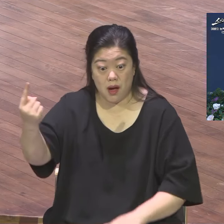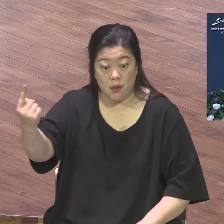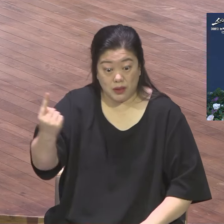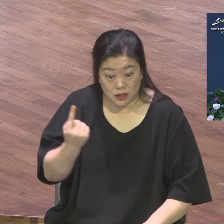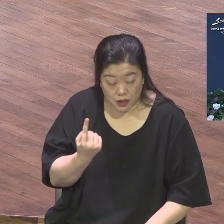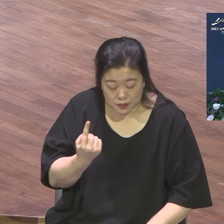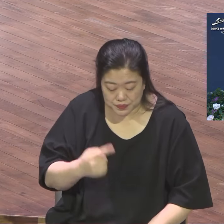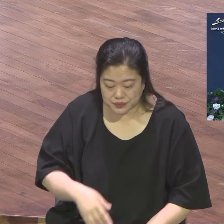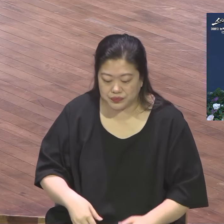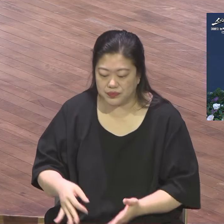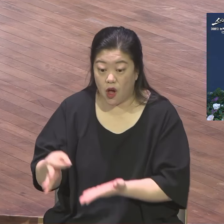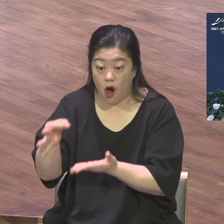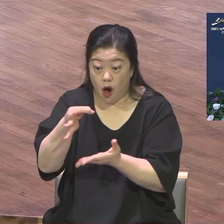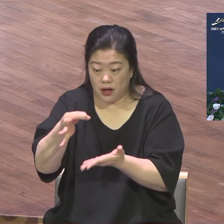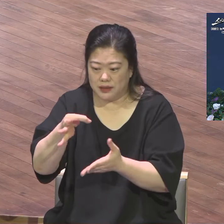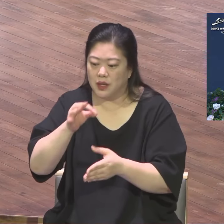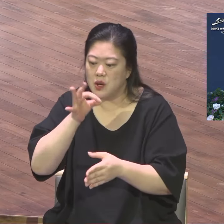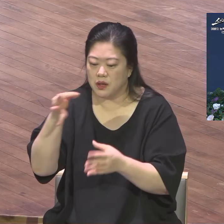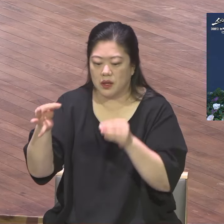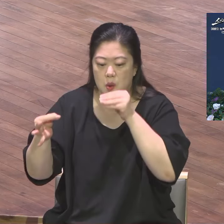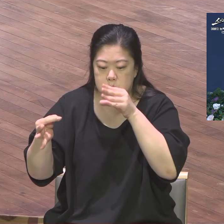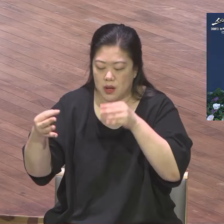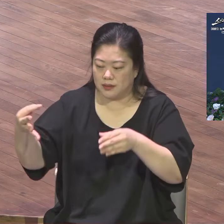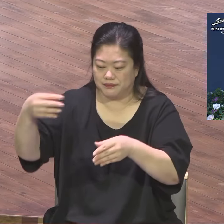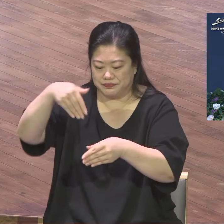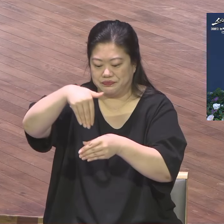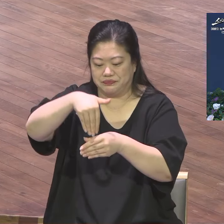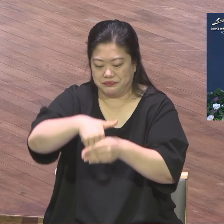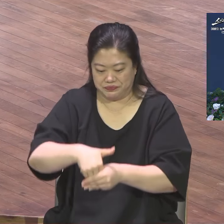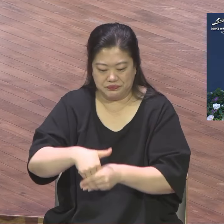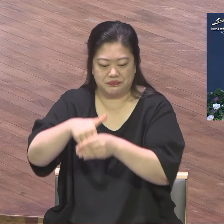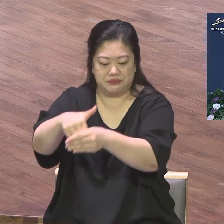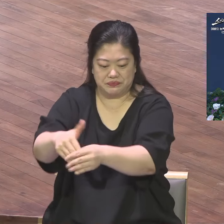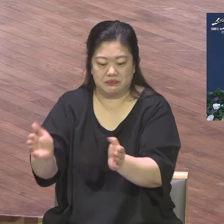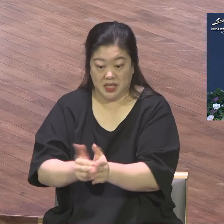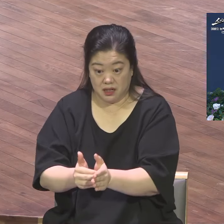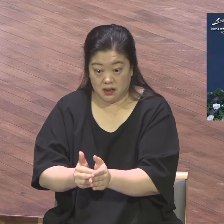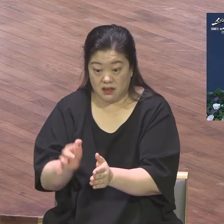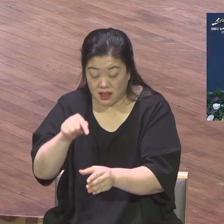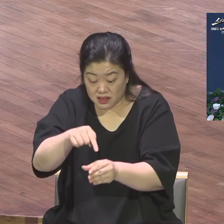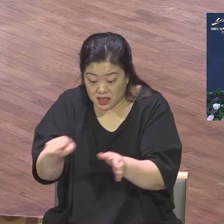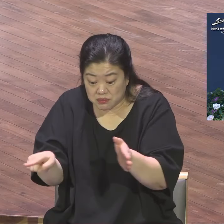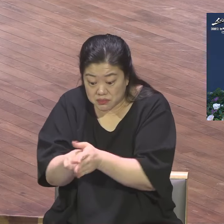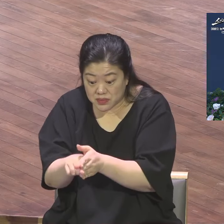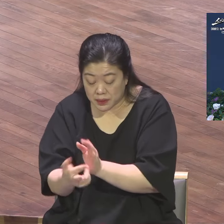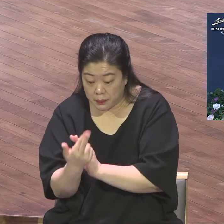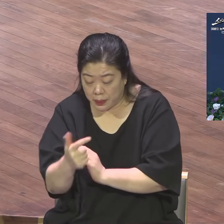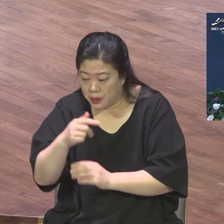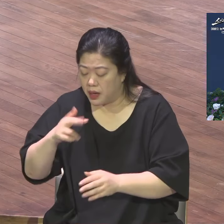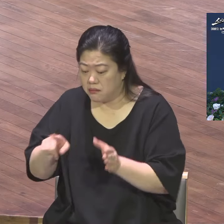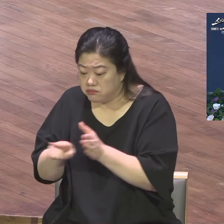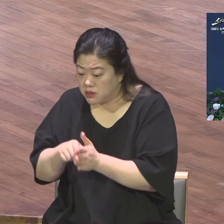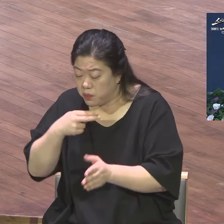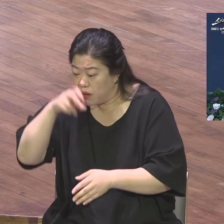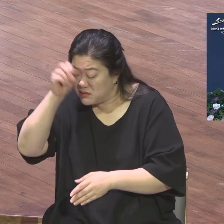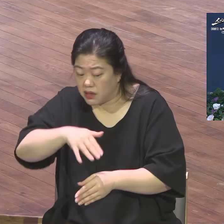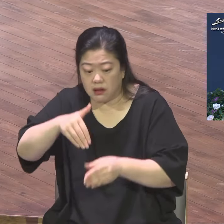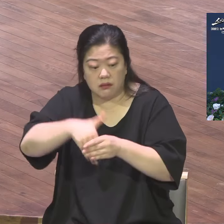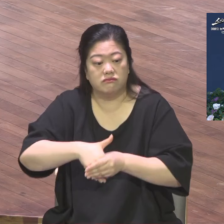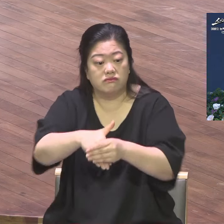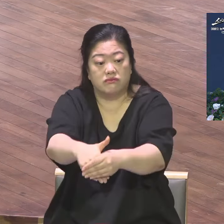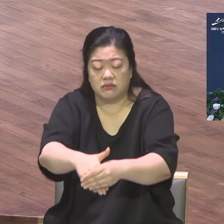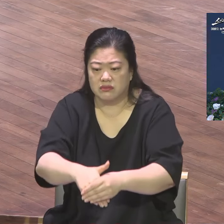것이 아니라 하나님께 드리는 부분에 있어서 조차도 헛된 모습, 그걸 보인다는